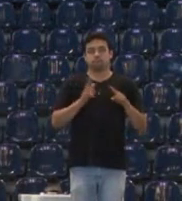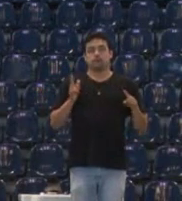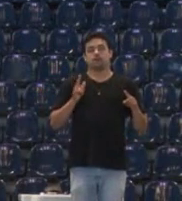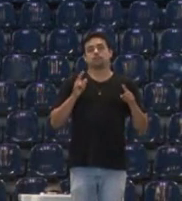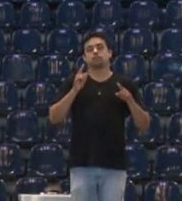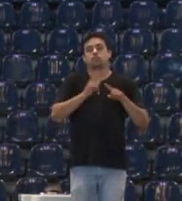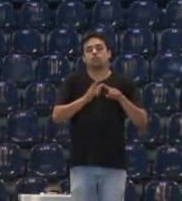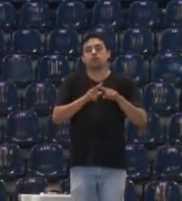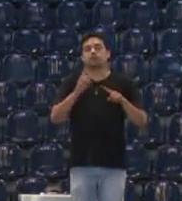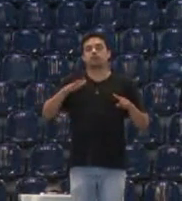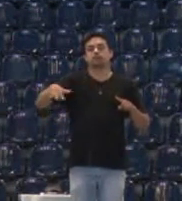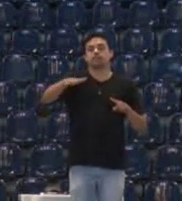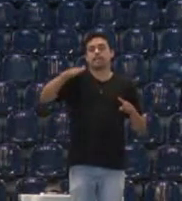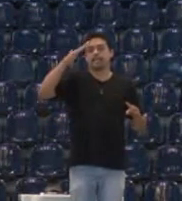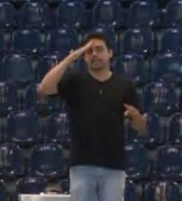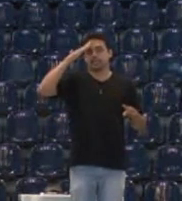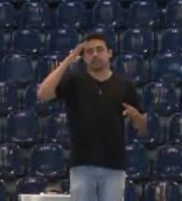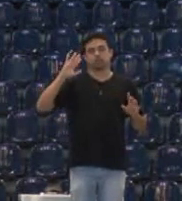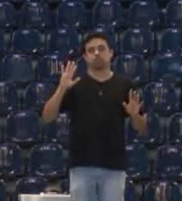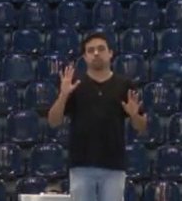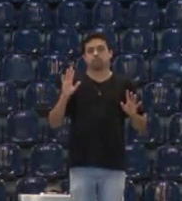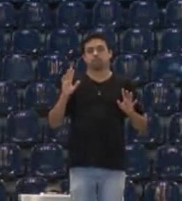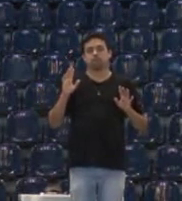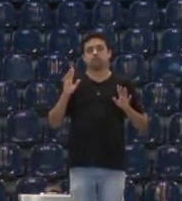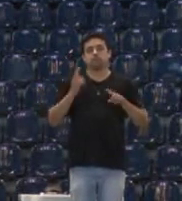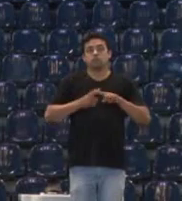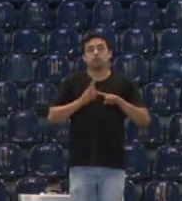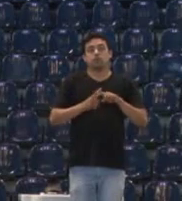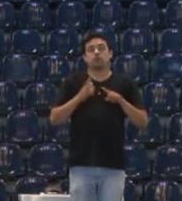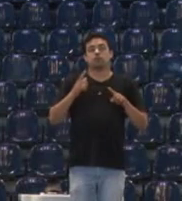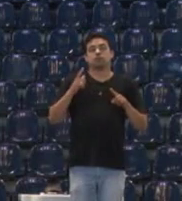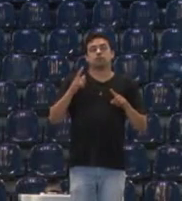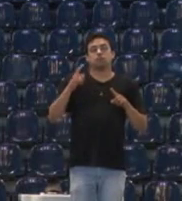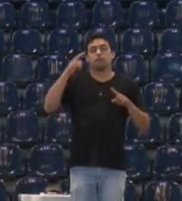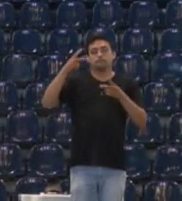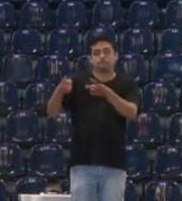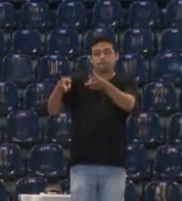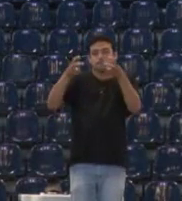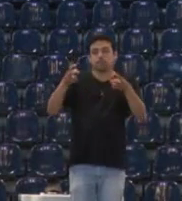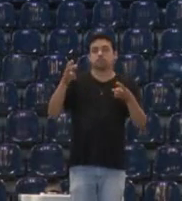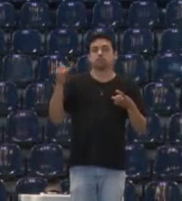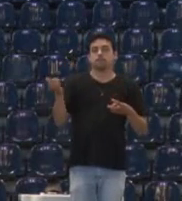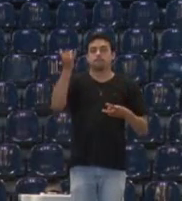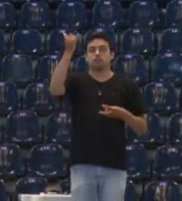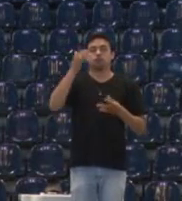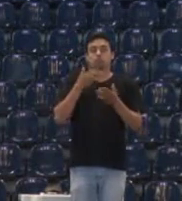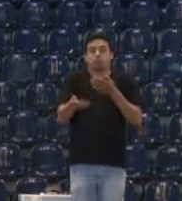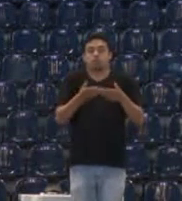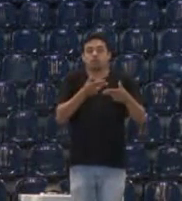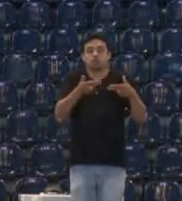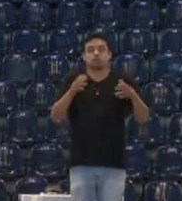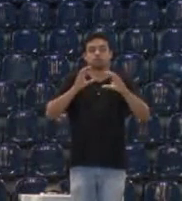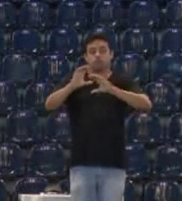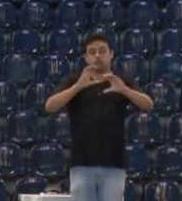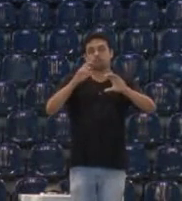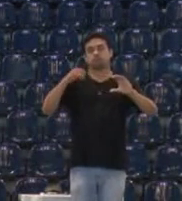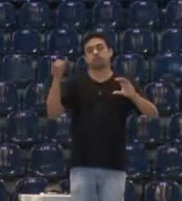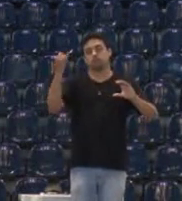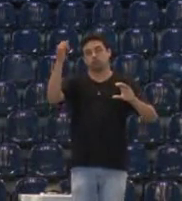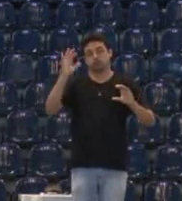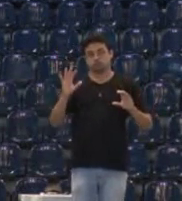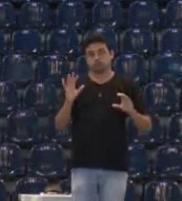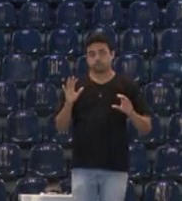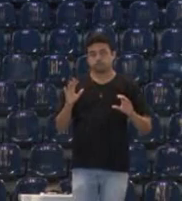se preocupou em ser compreendido ele não levou em consideração algo fundamental de qualquer ato de comunicação